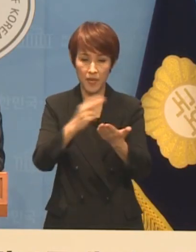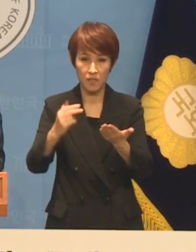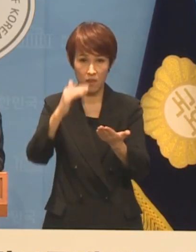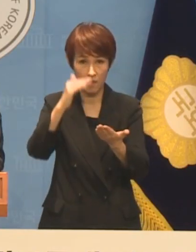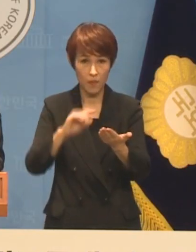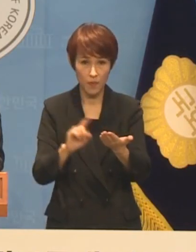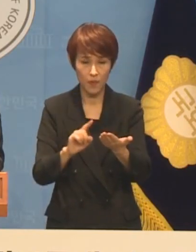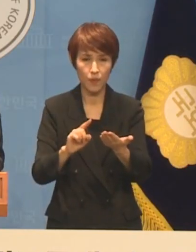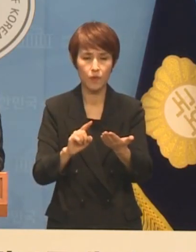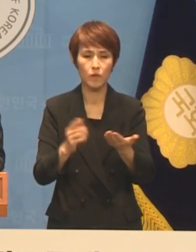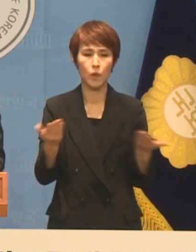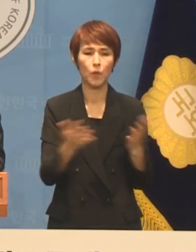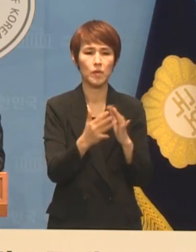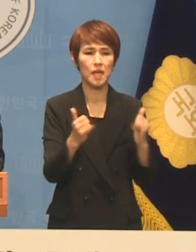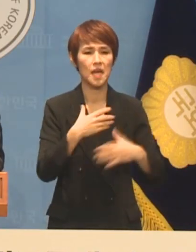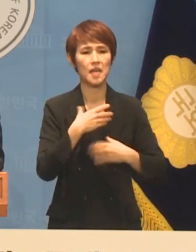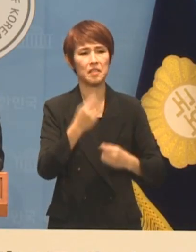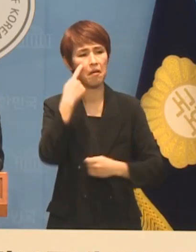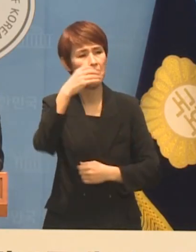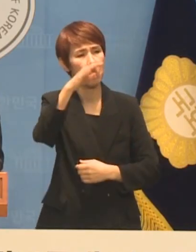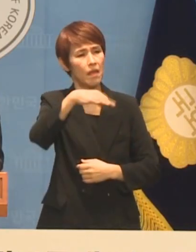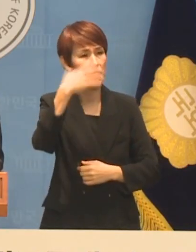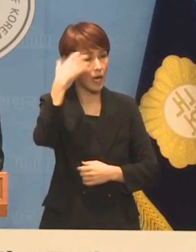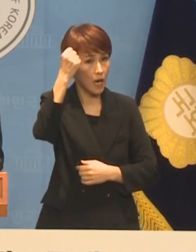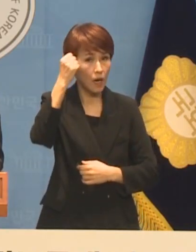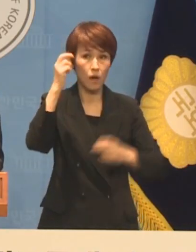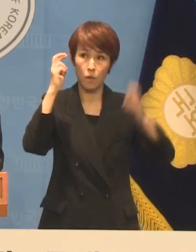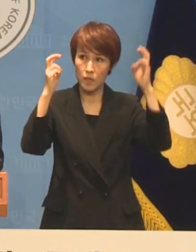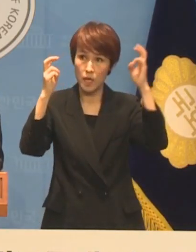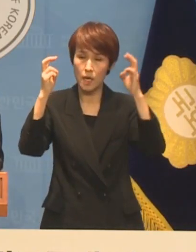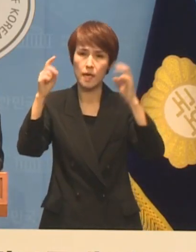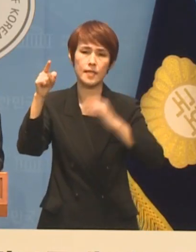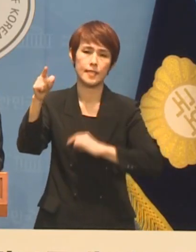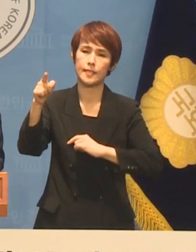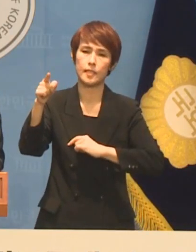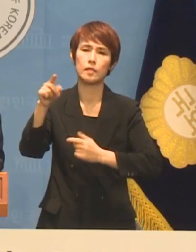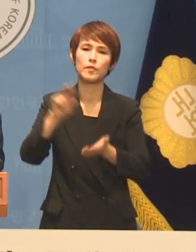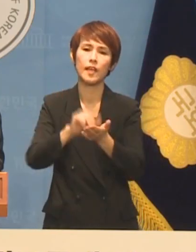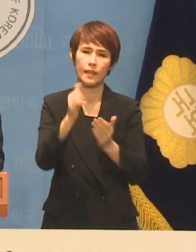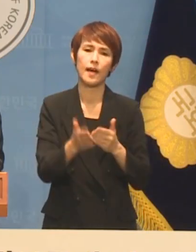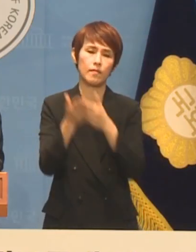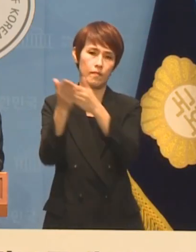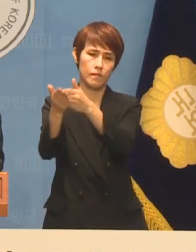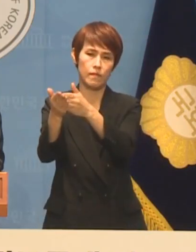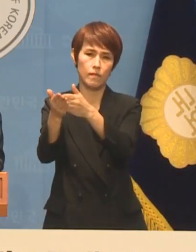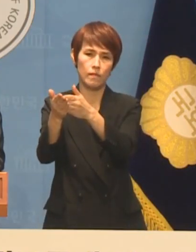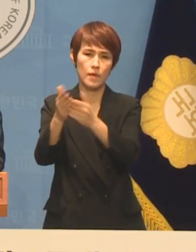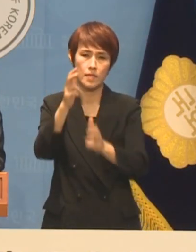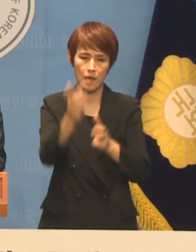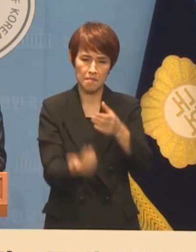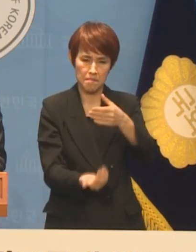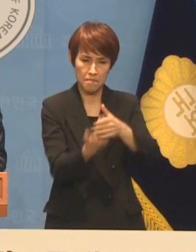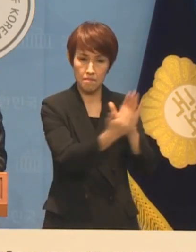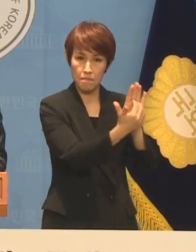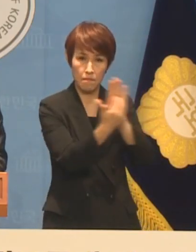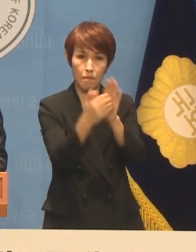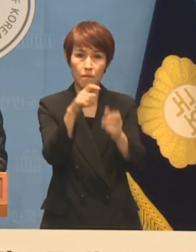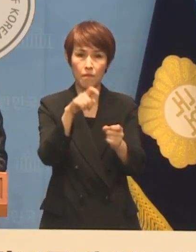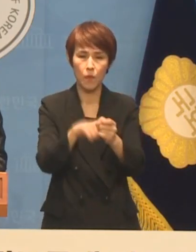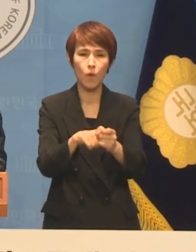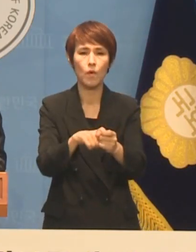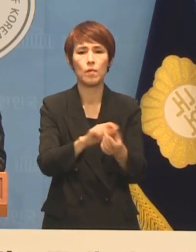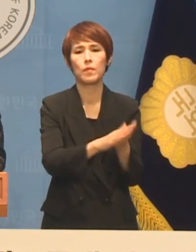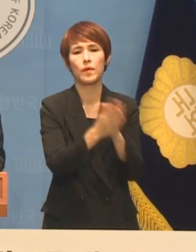노동자의 안전을 경시하는 기업 관행에 경종을 울리고 산업재해 예방을 위한 실질적인